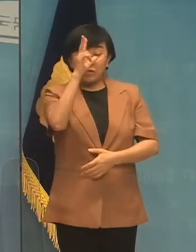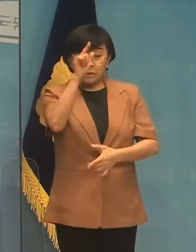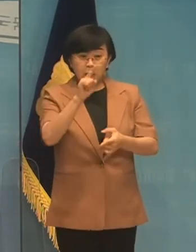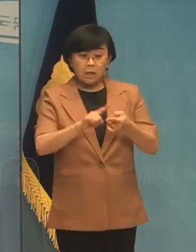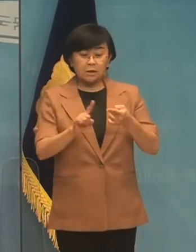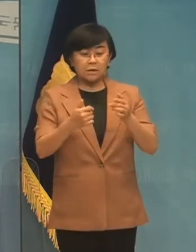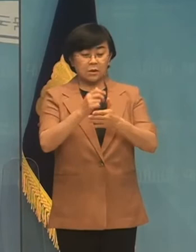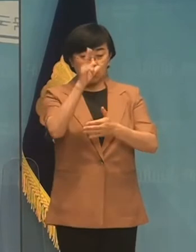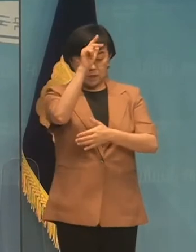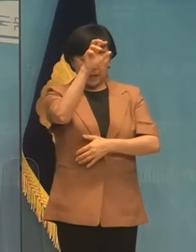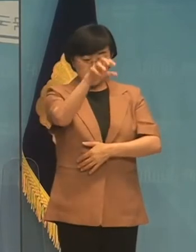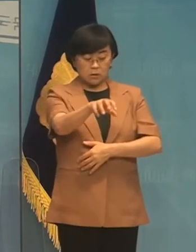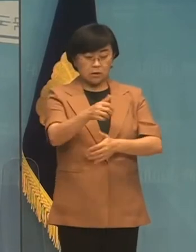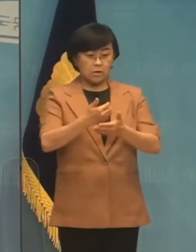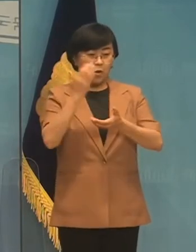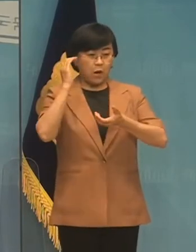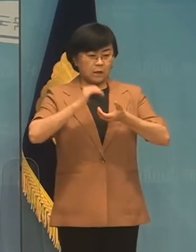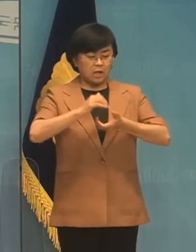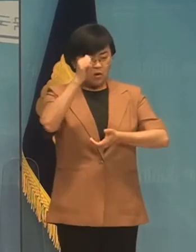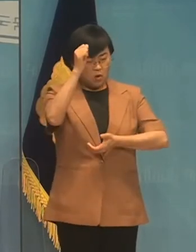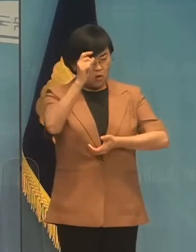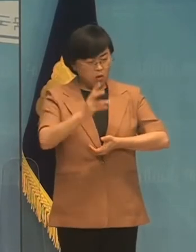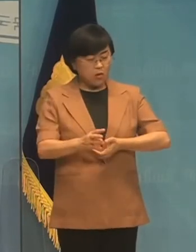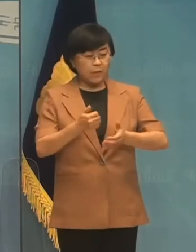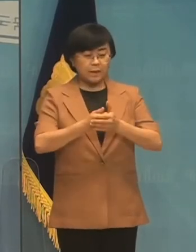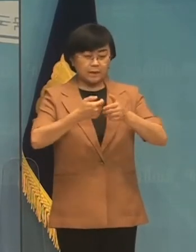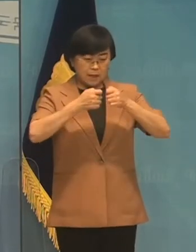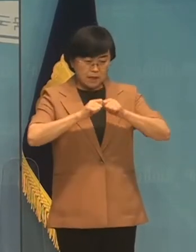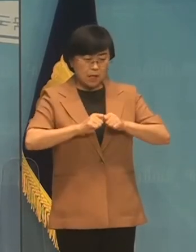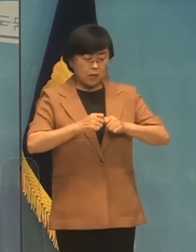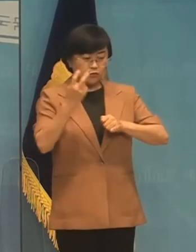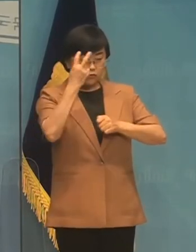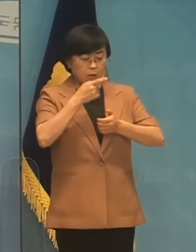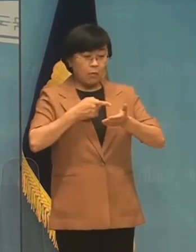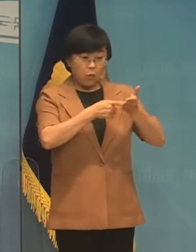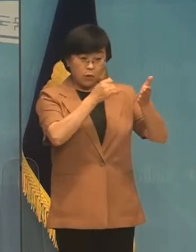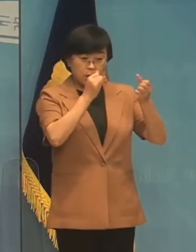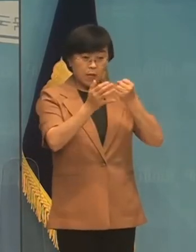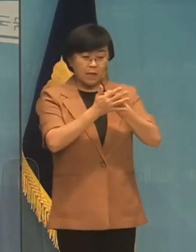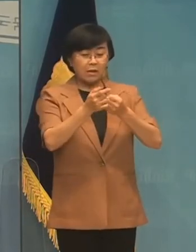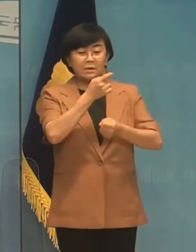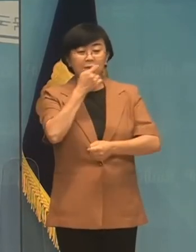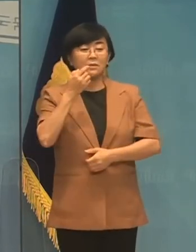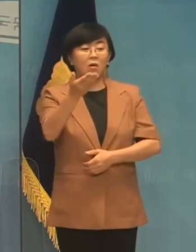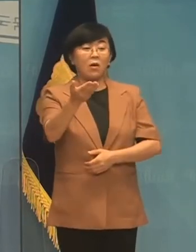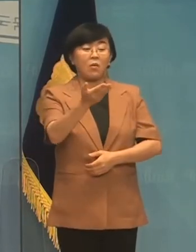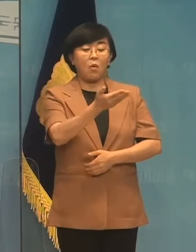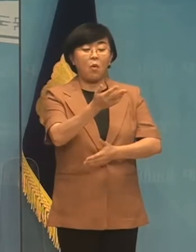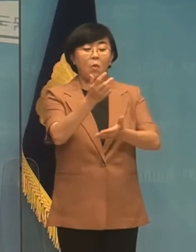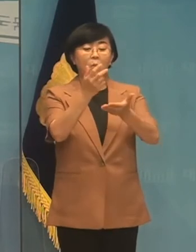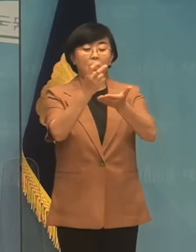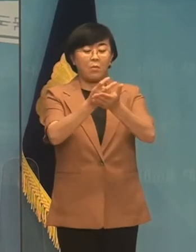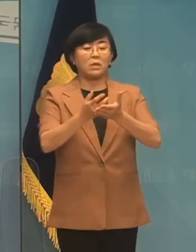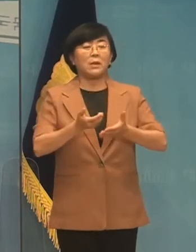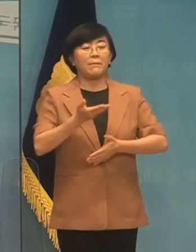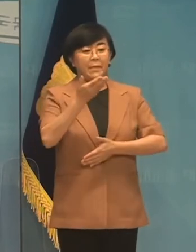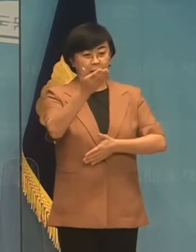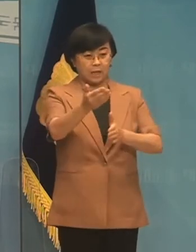검찰은 경찰청이 청와대에 수십 차례 상세한 수사보고를 했다며 이를 증거랍시고 법원에